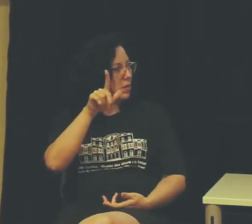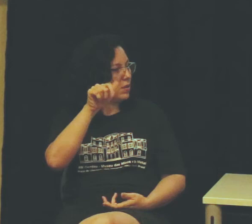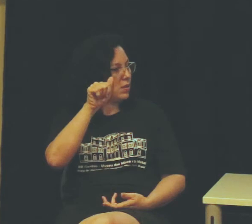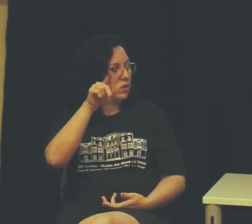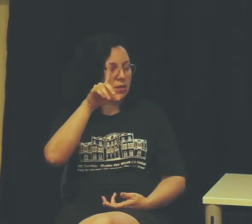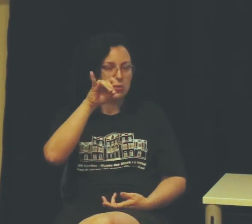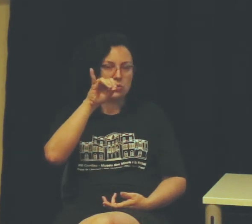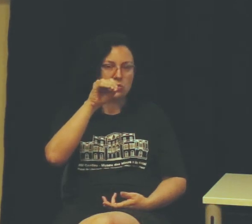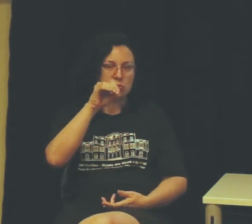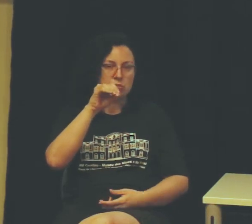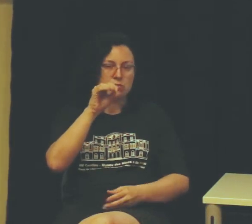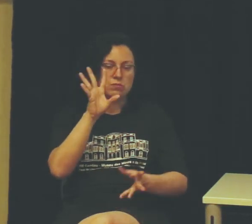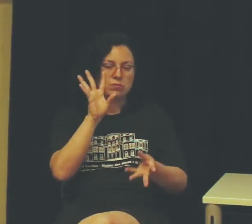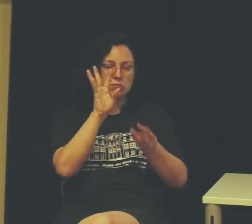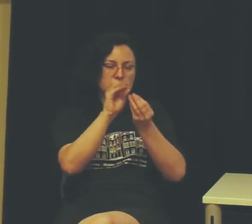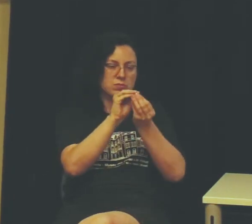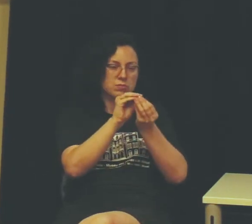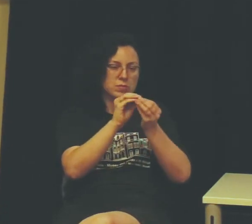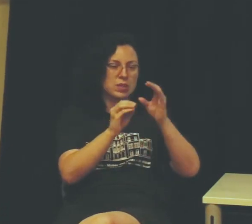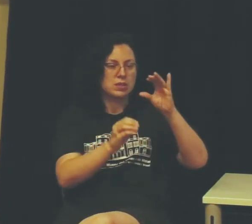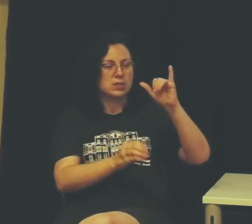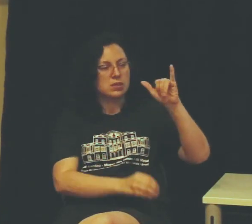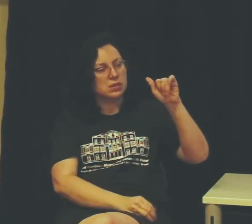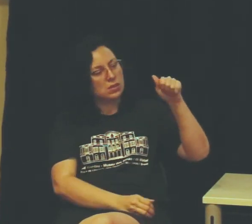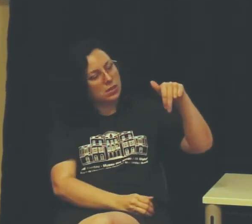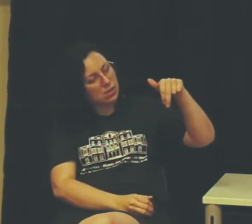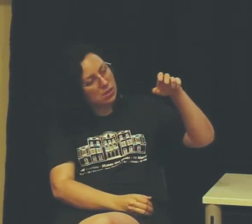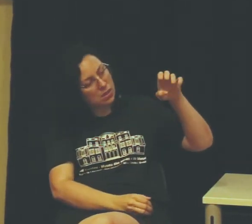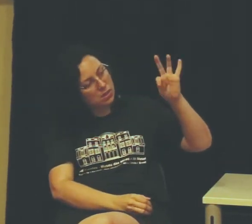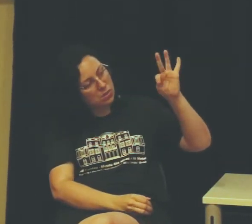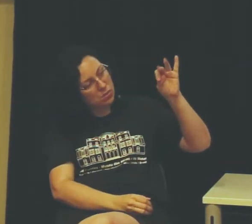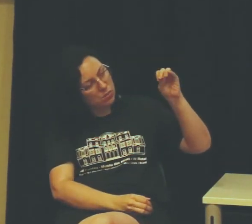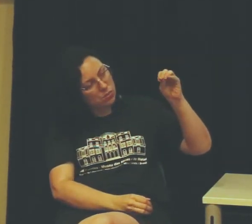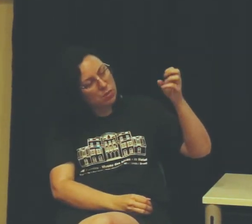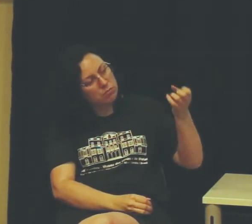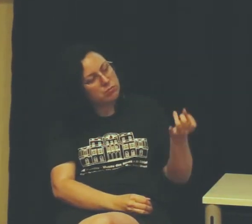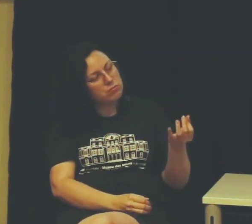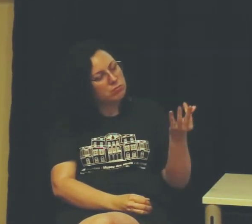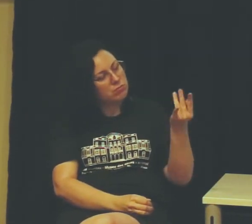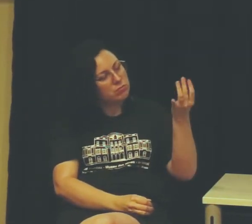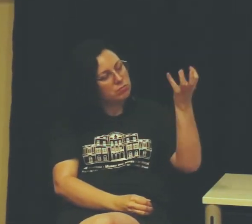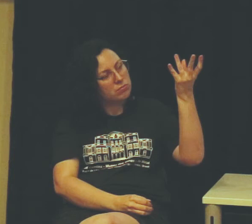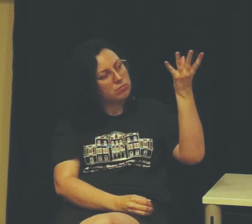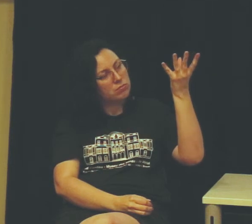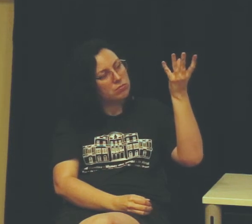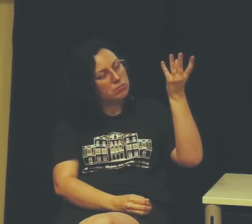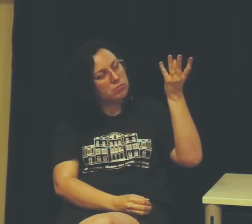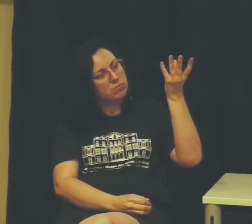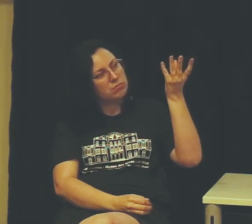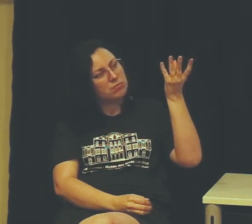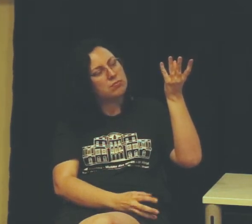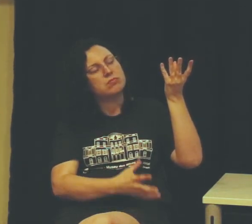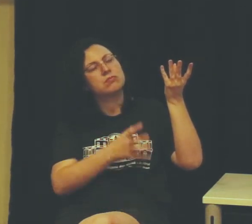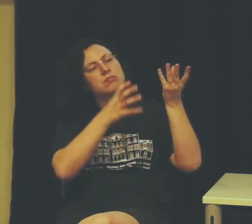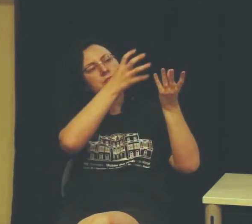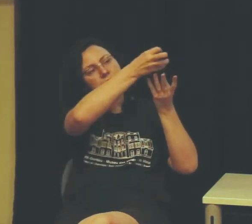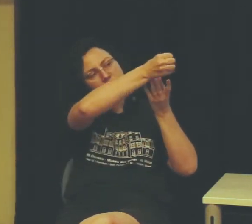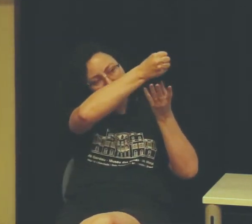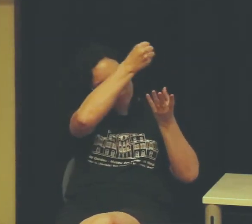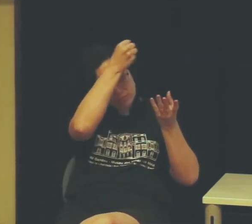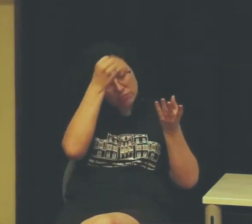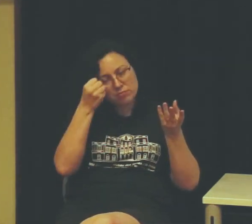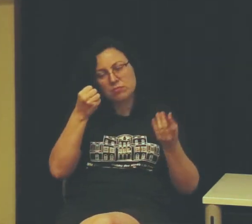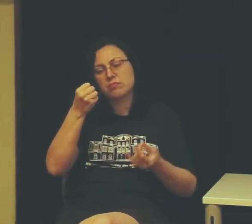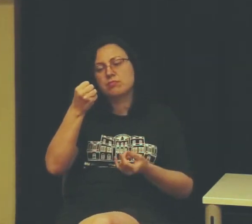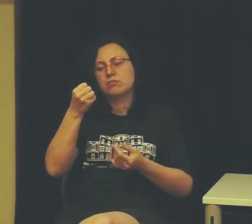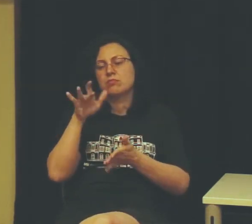a cianeto de paládio, para finalmente, por aquecimento, obter o paládio puro,